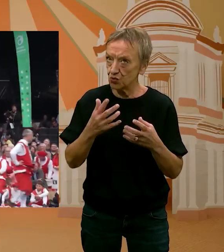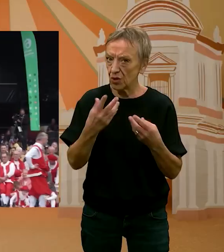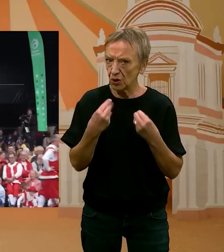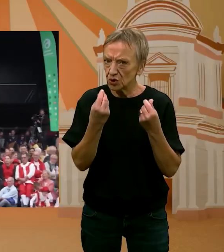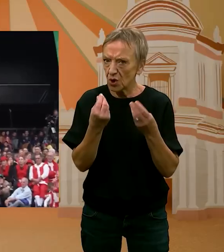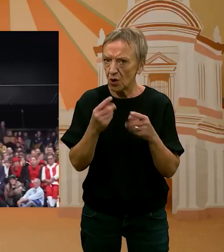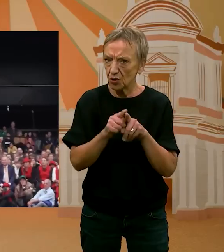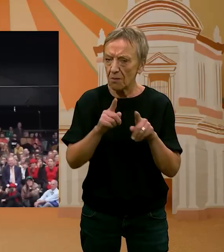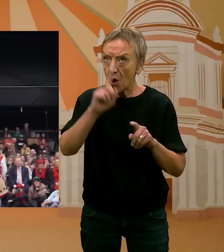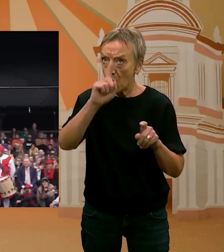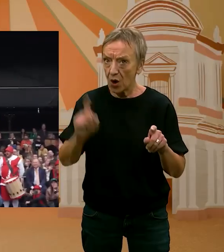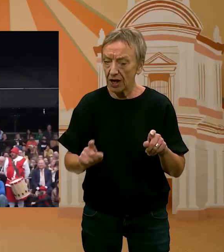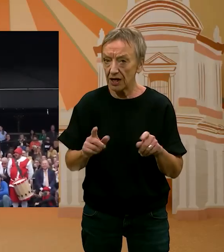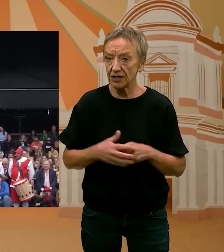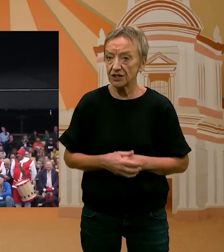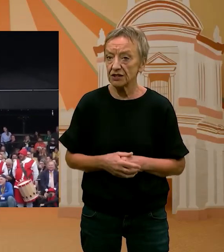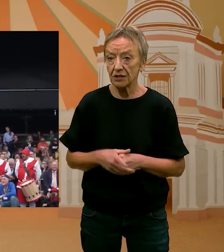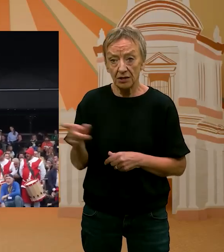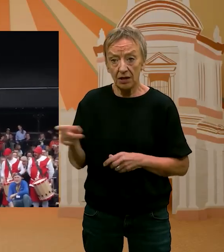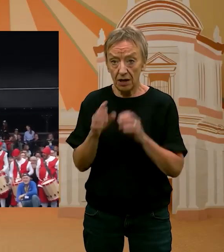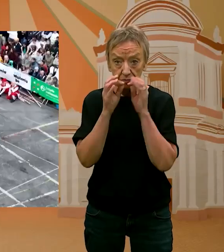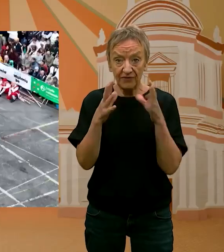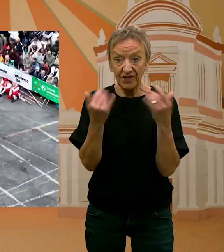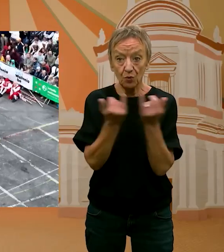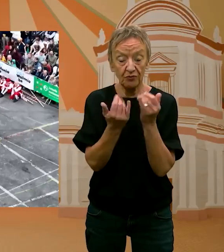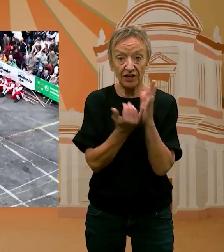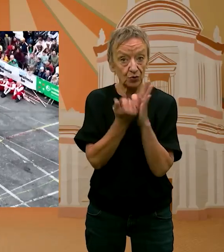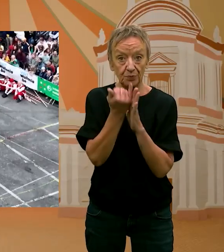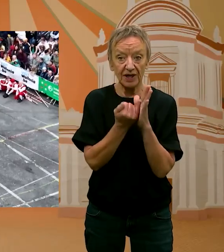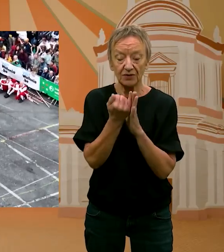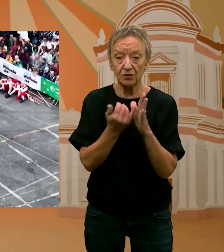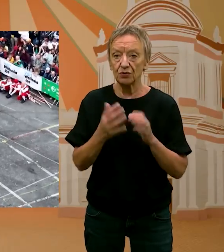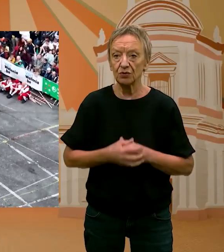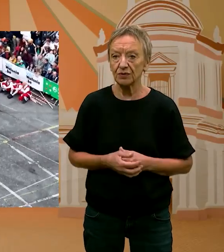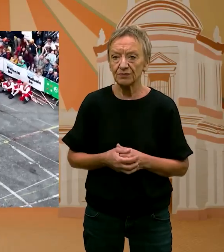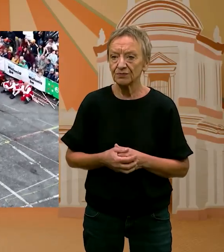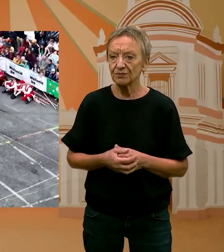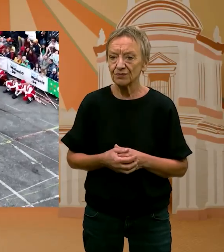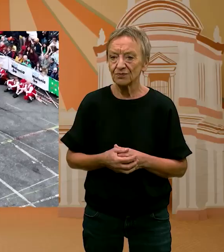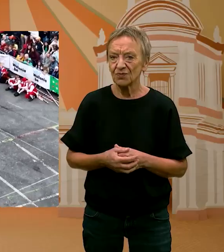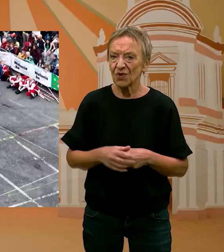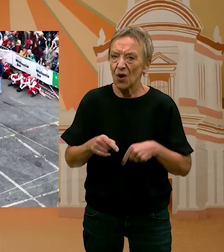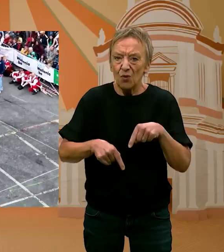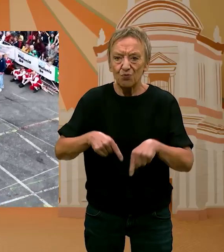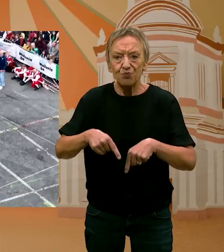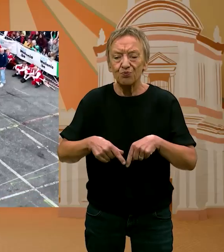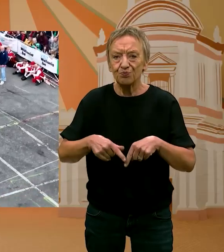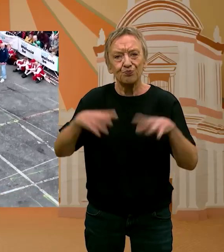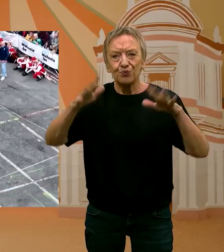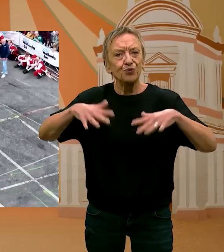une température idéale pour ces joutes. Hein. Mais la pluie n'est pas le meilleur ami des chasseurs parce que ça peut glisser un peu plus sur le sol. Oui, surtout nous hier, on a eu la pluie